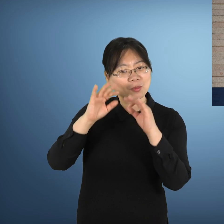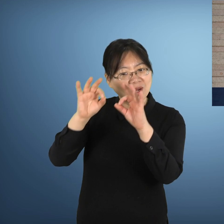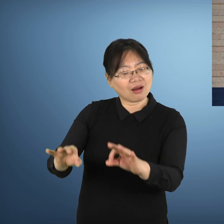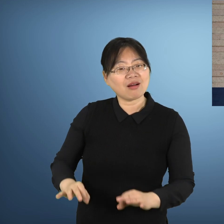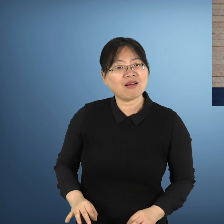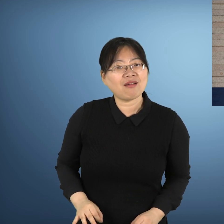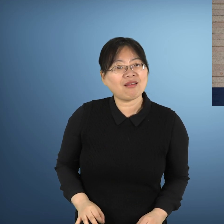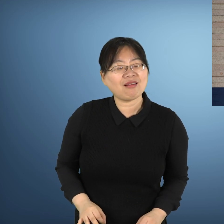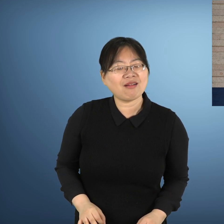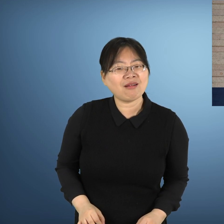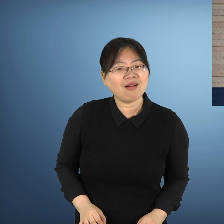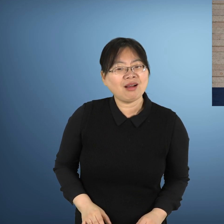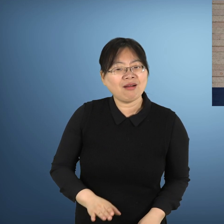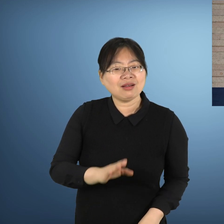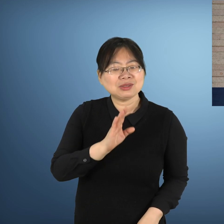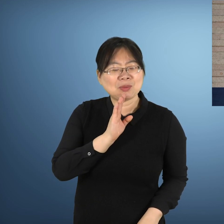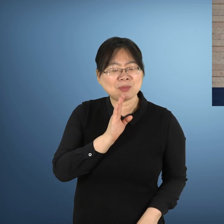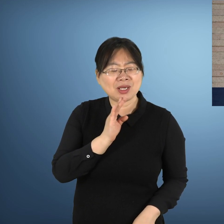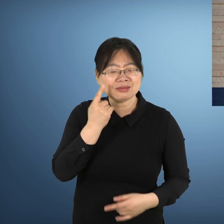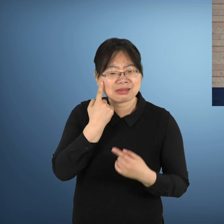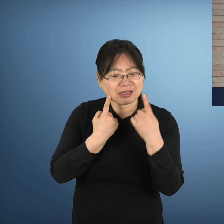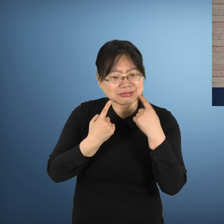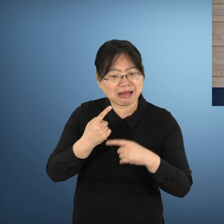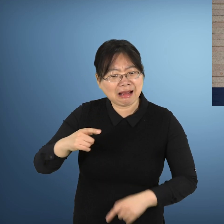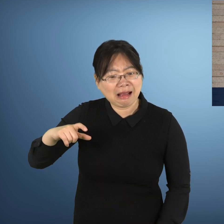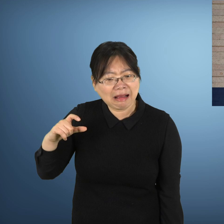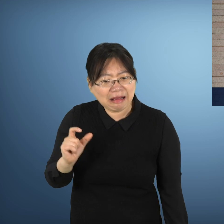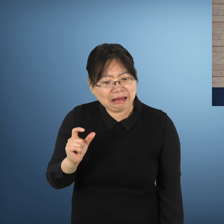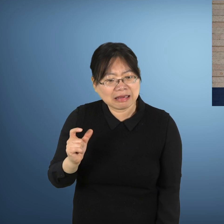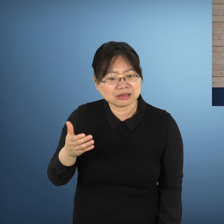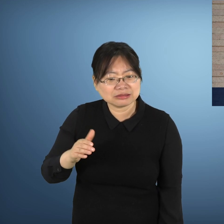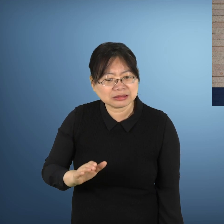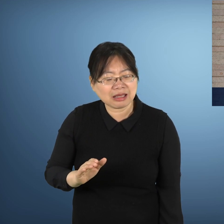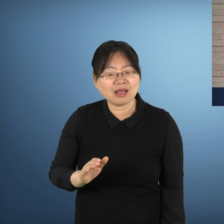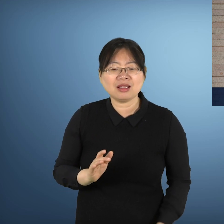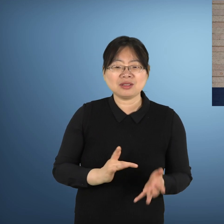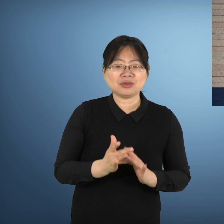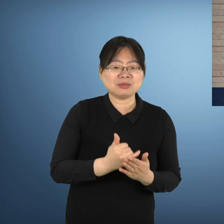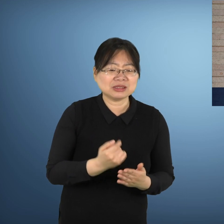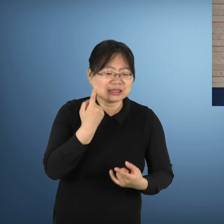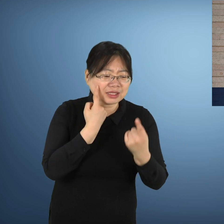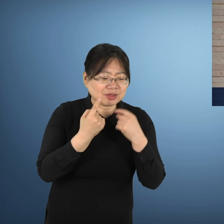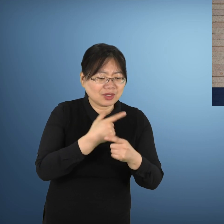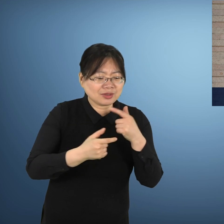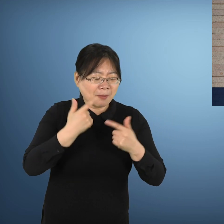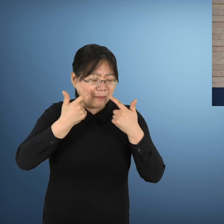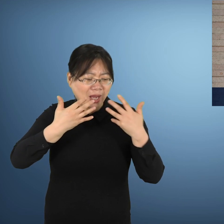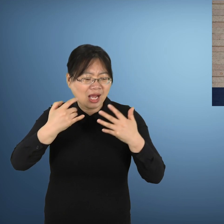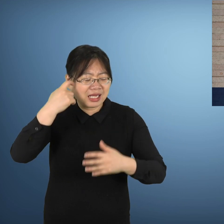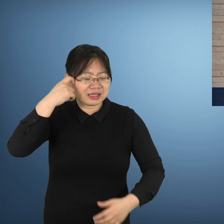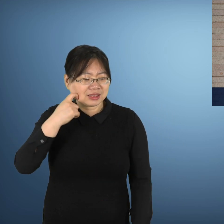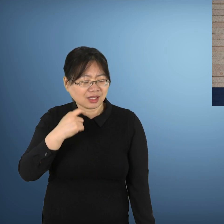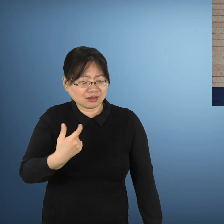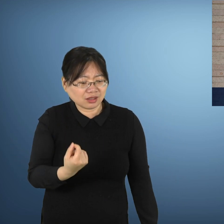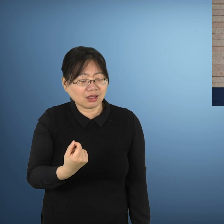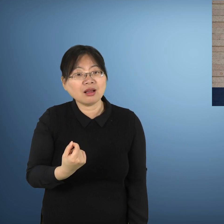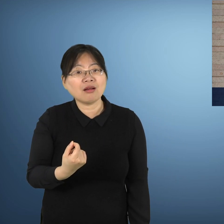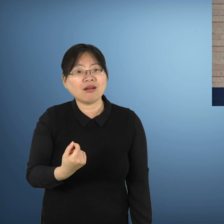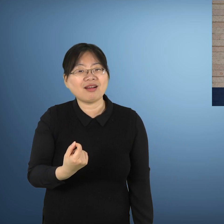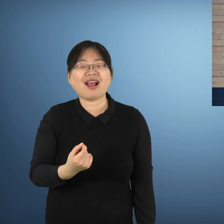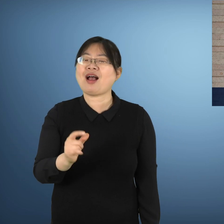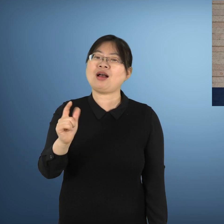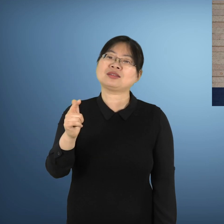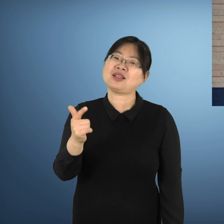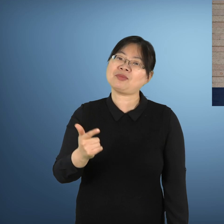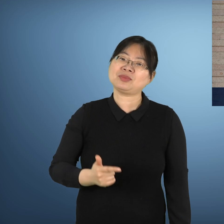안 그래도 쑤시는 상처에 소금을 친다는 느낌이 들지 않으세요? 그런데 이것은